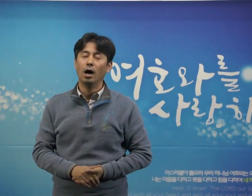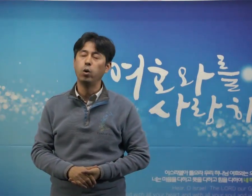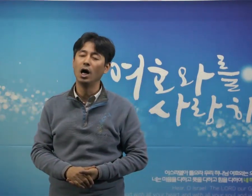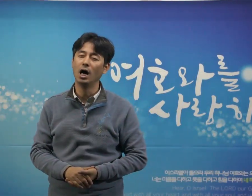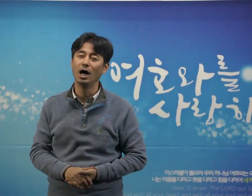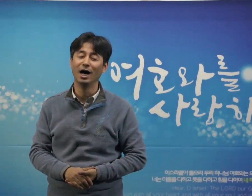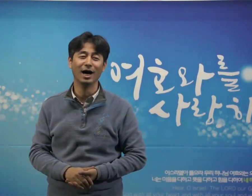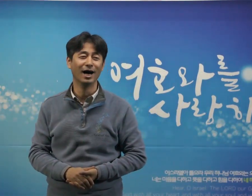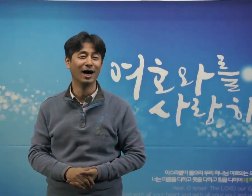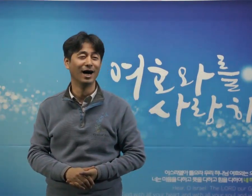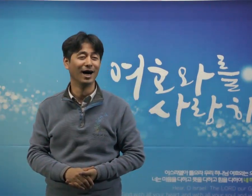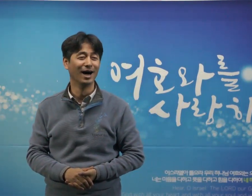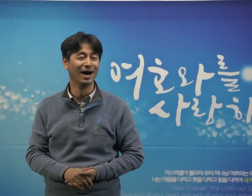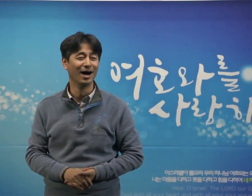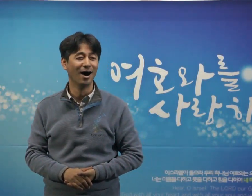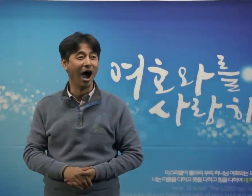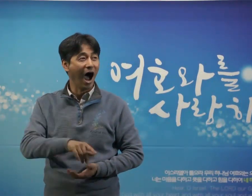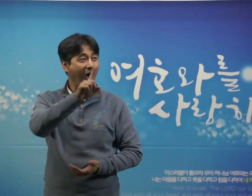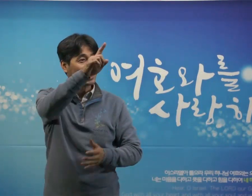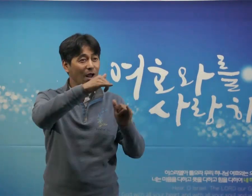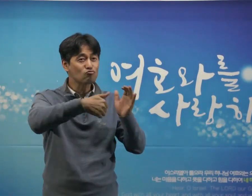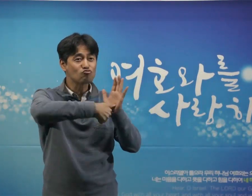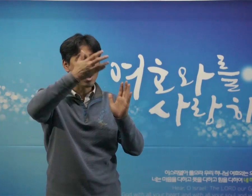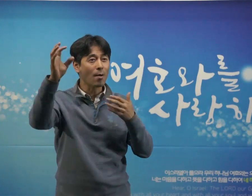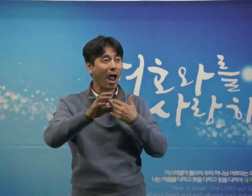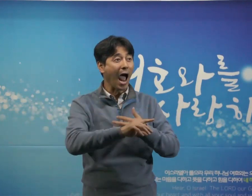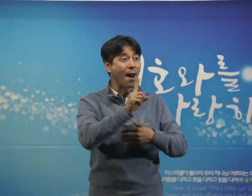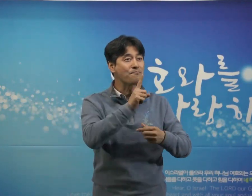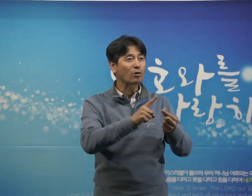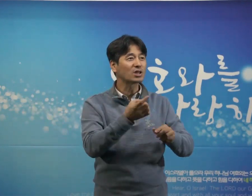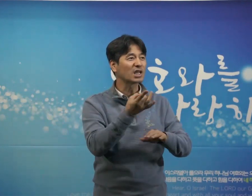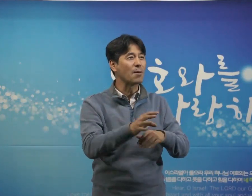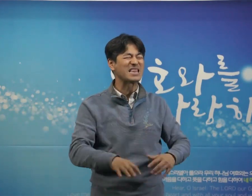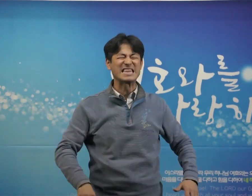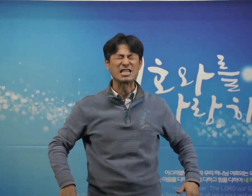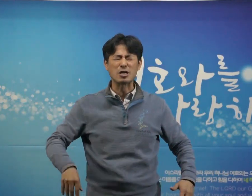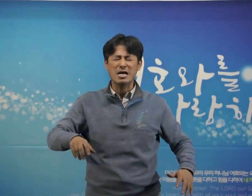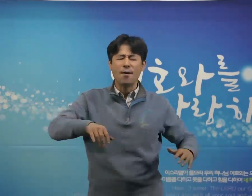통해서 여러 가지 단체도 하고, 또 여러 가지 선교 후원도 하고,